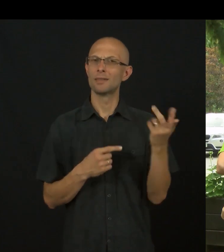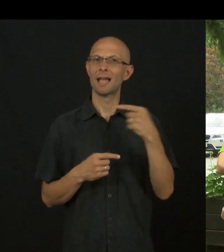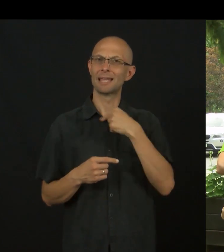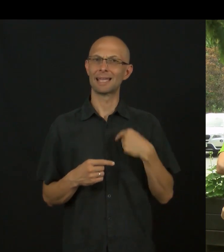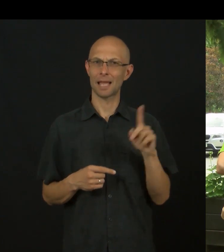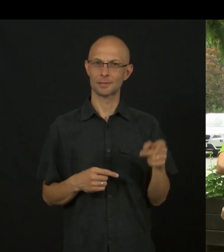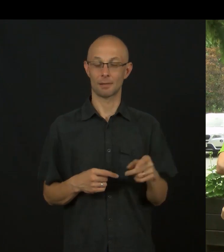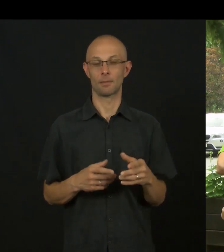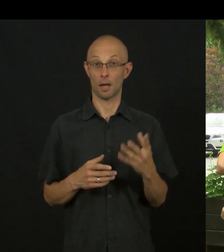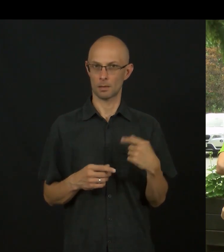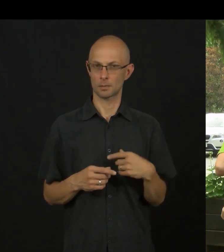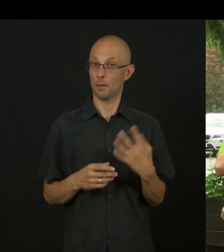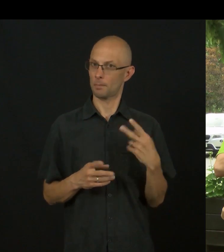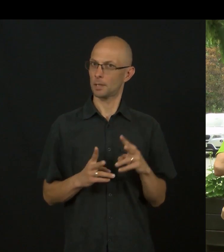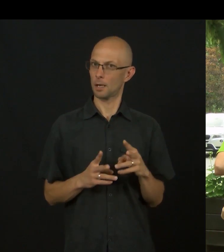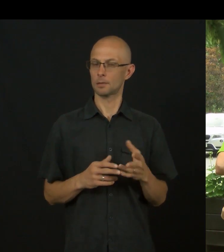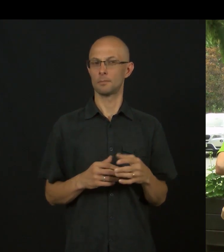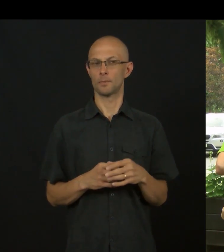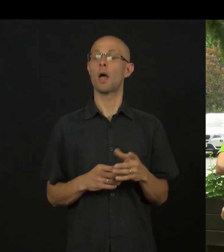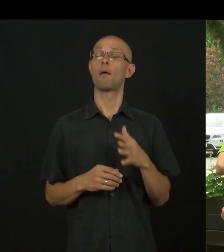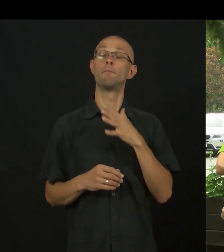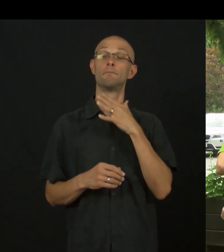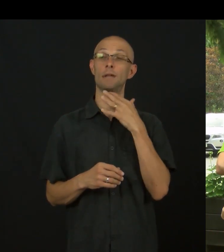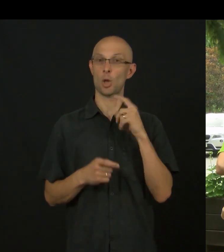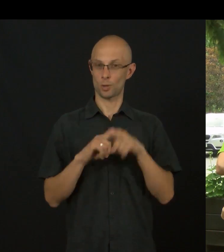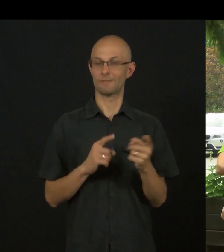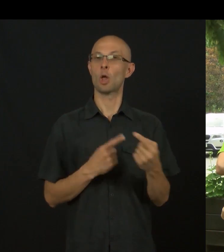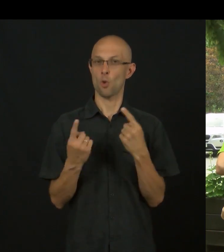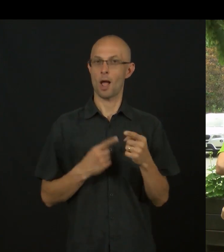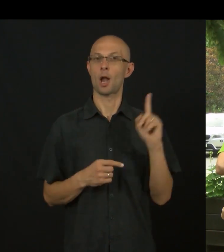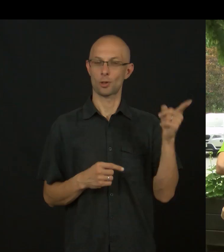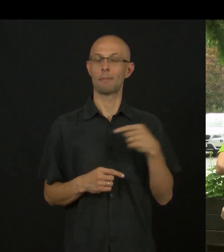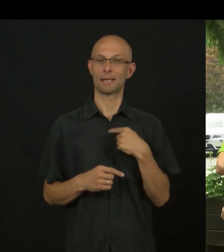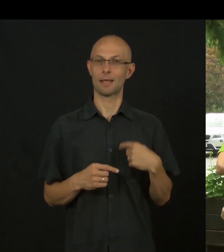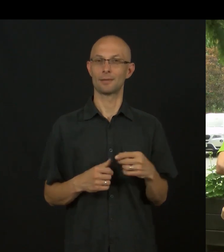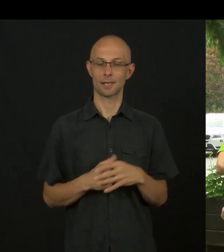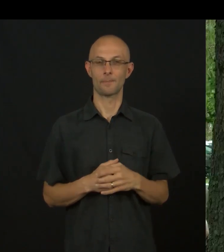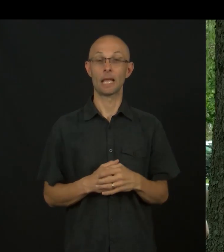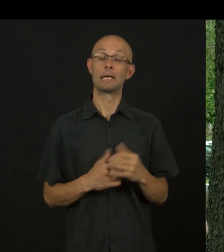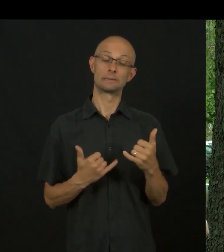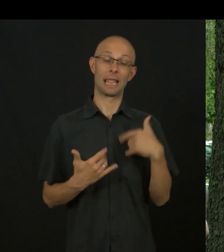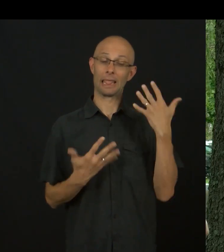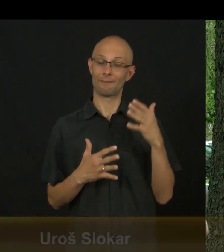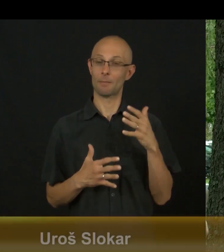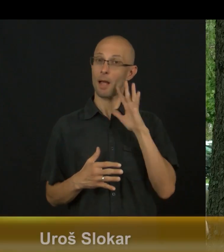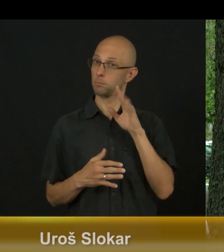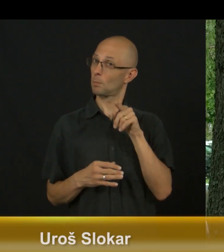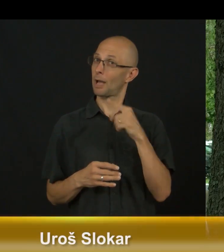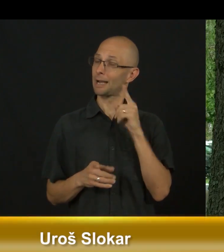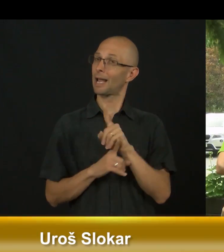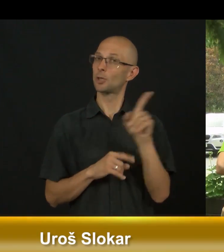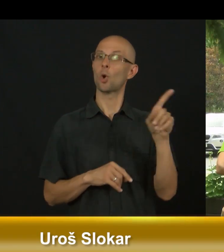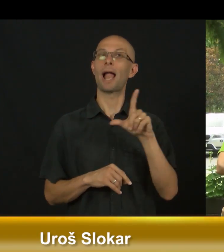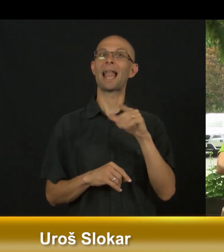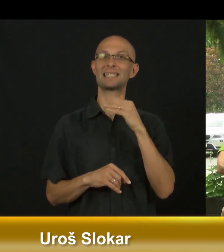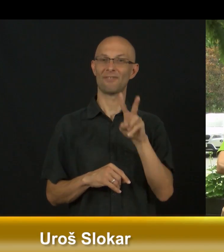Kitajskem. Pred kratkim se je veliko, veliko stvari dogajalo na Kitajskem. Zdaj ne vem, a bomo to tako rekli